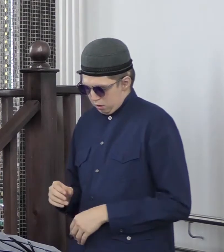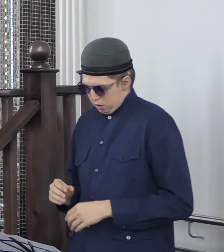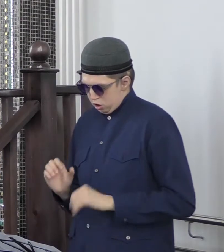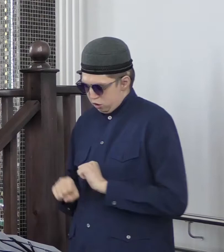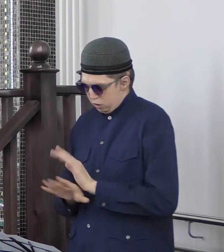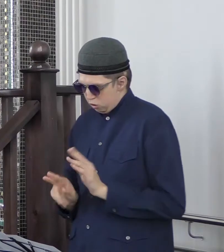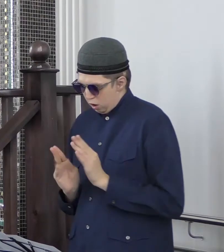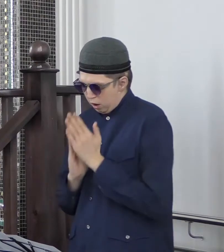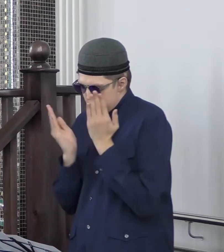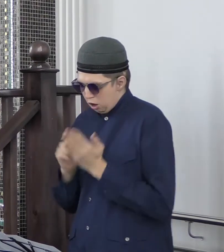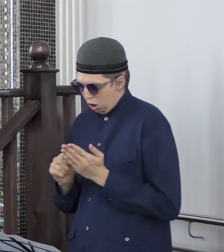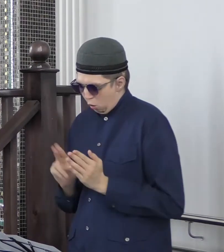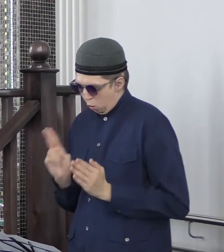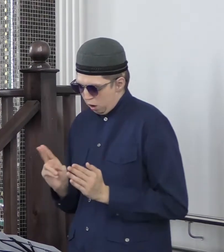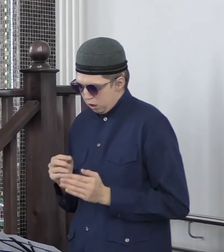хаджат это?